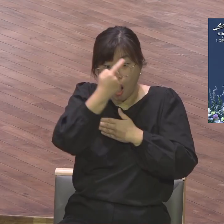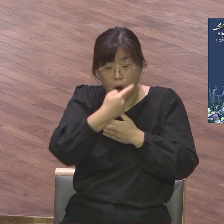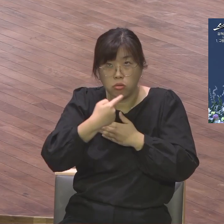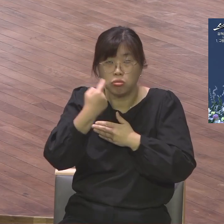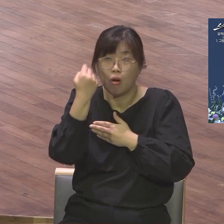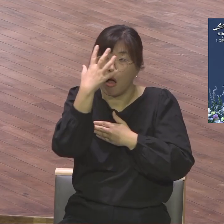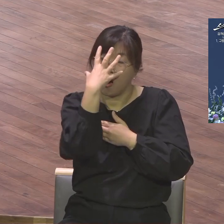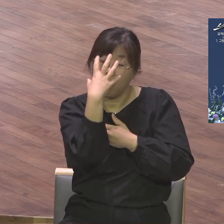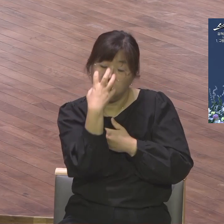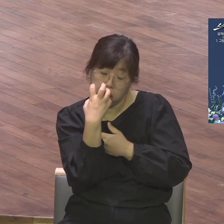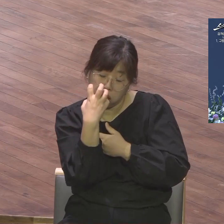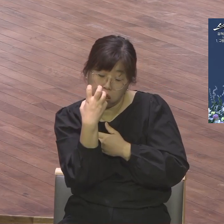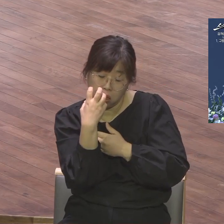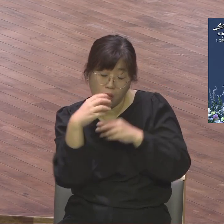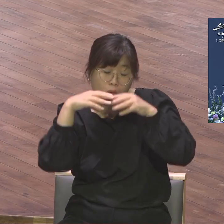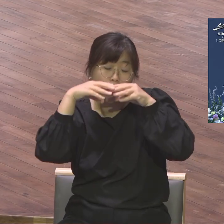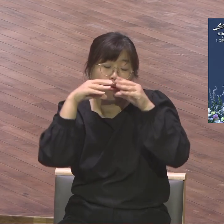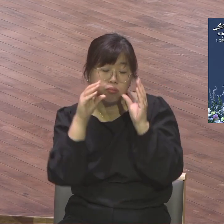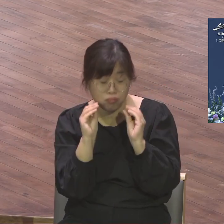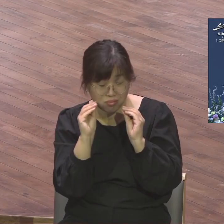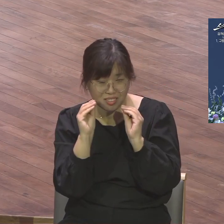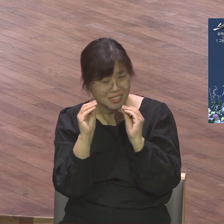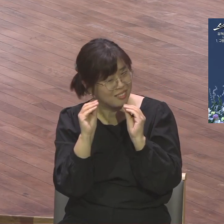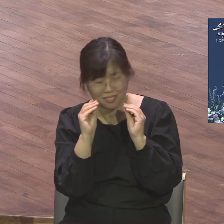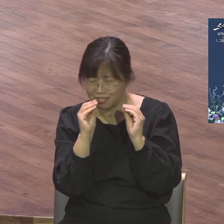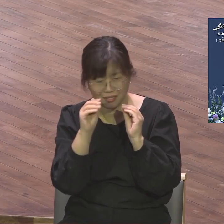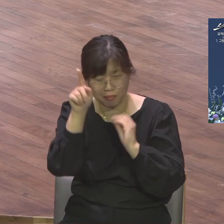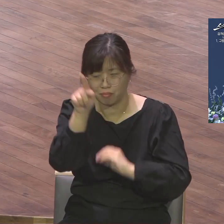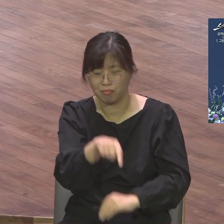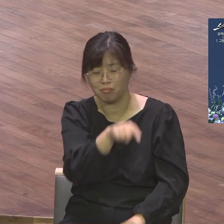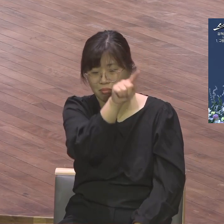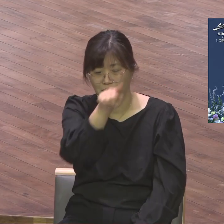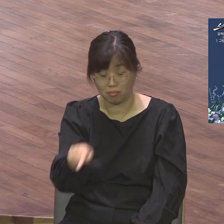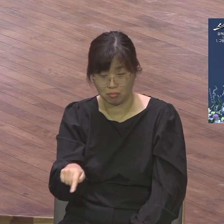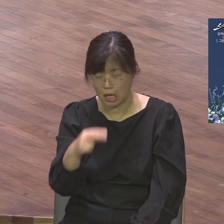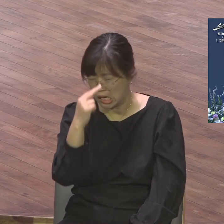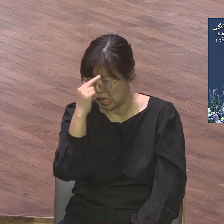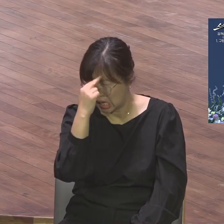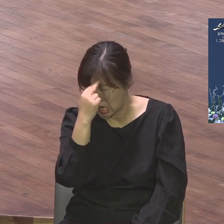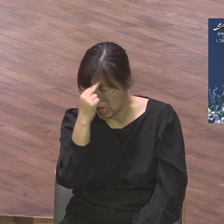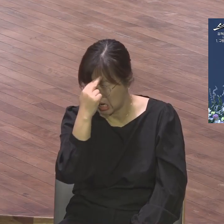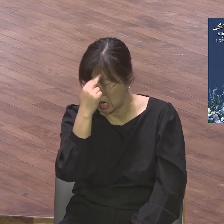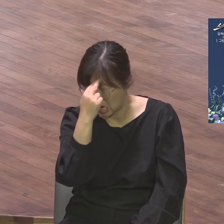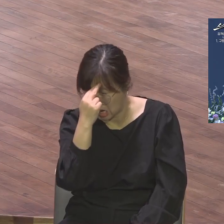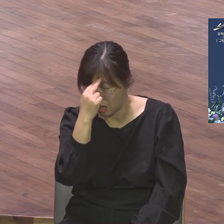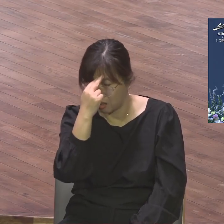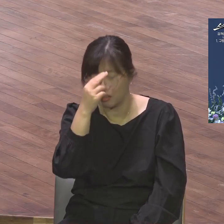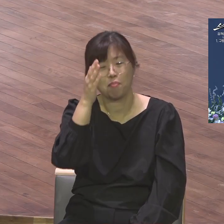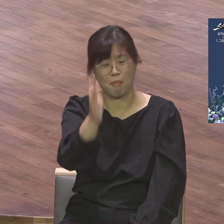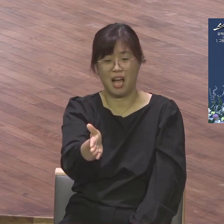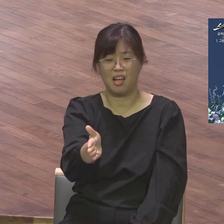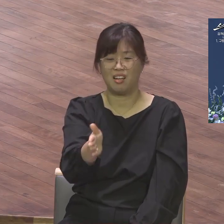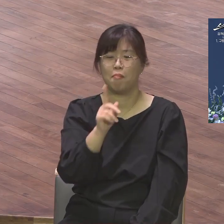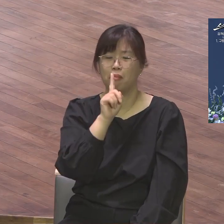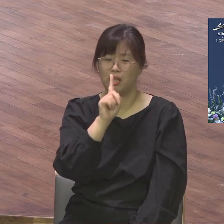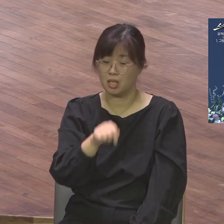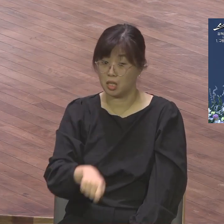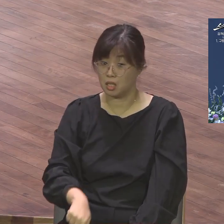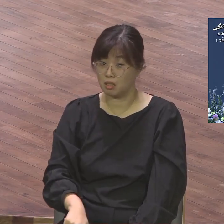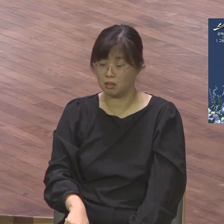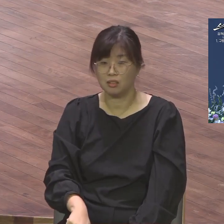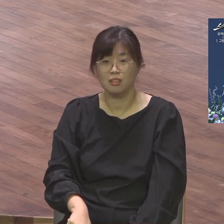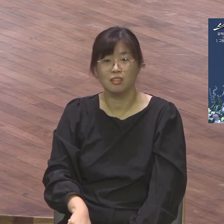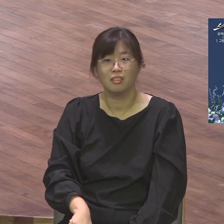얘기요. 아멘. 인상 쓰고 다니지 말란 얘기예요. 근심 걱정이 잡혀가지고 누가